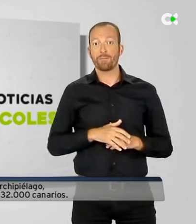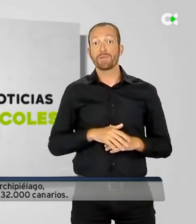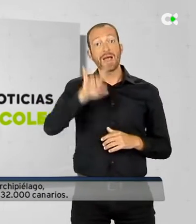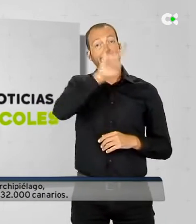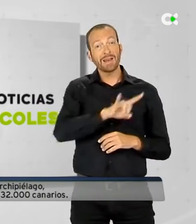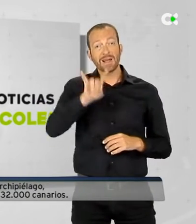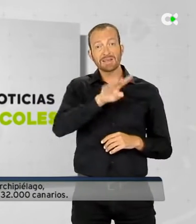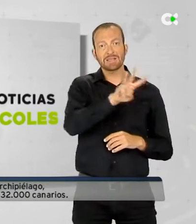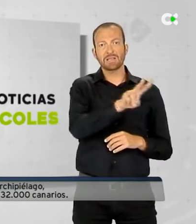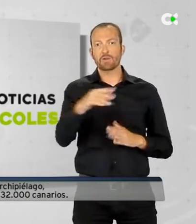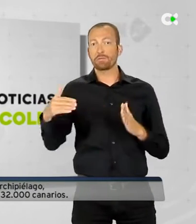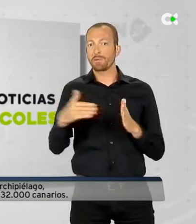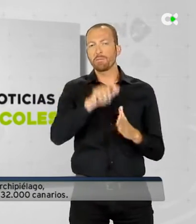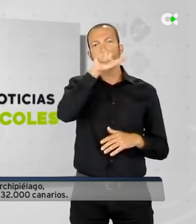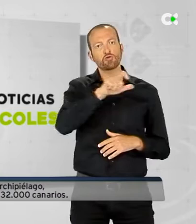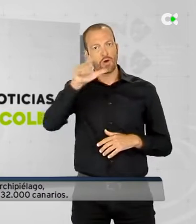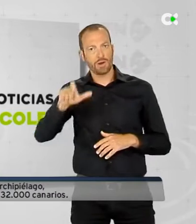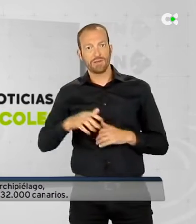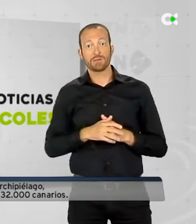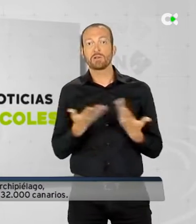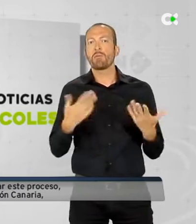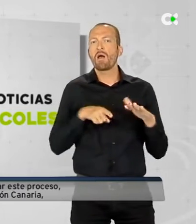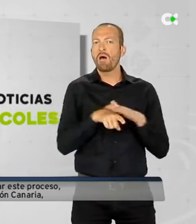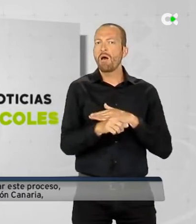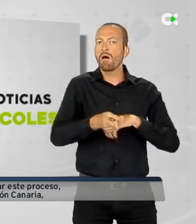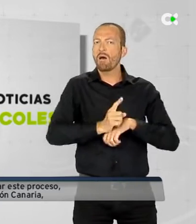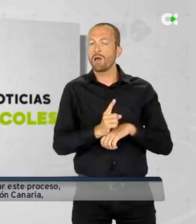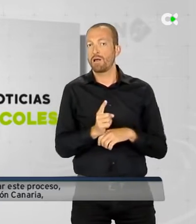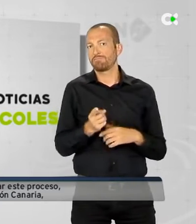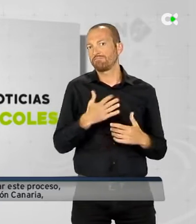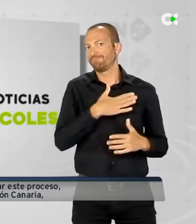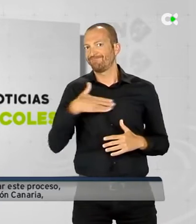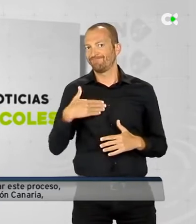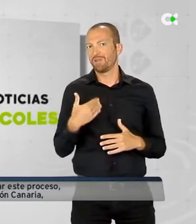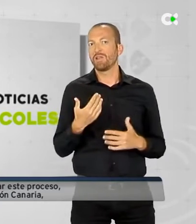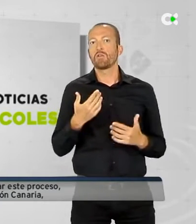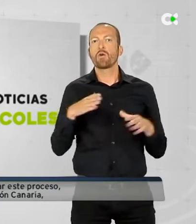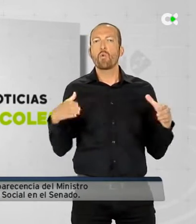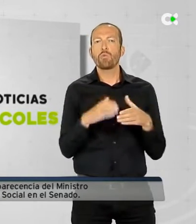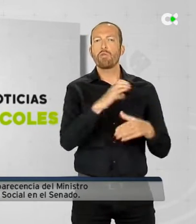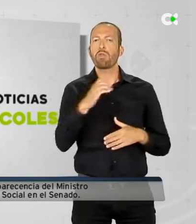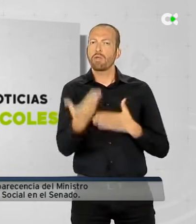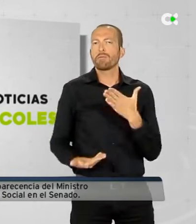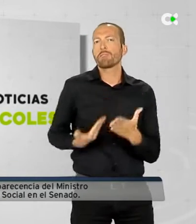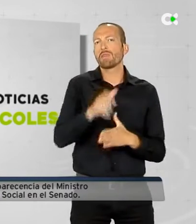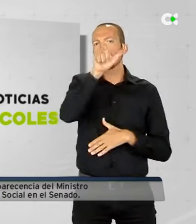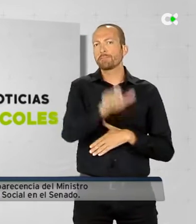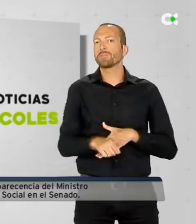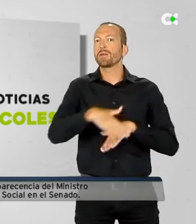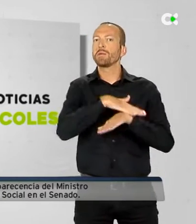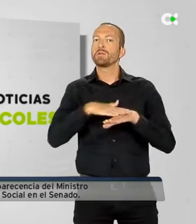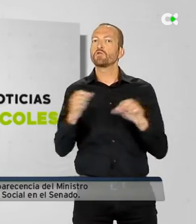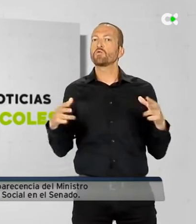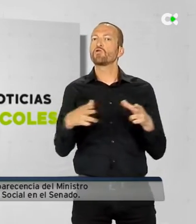archipiélago alrededor de 32.000 canarios. Para agilizar este proceso, Coalición Canaria ha pedido la comparecencia del ministro